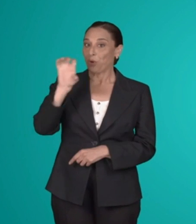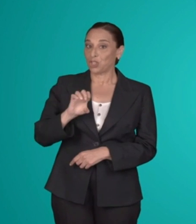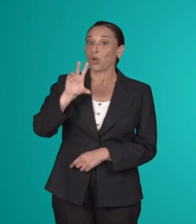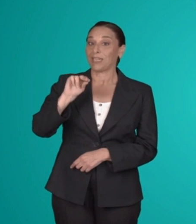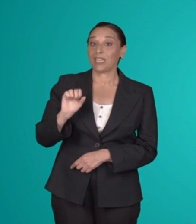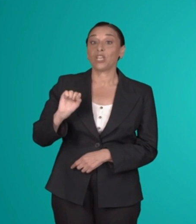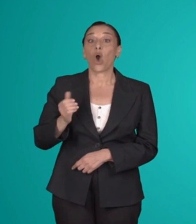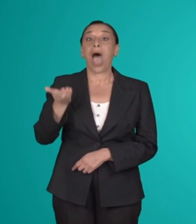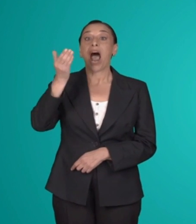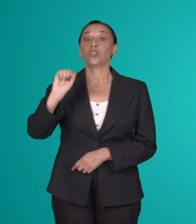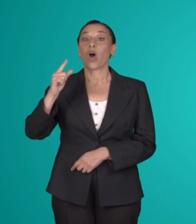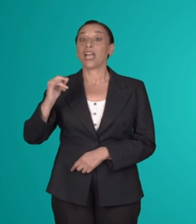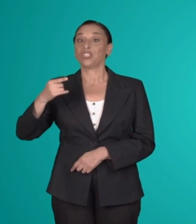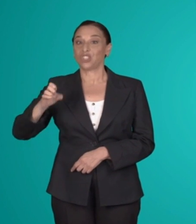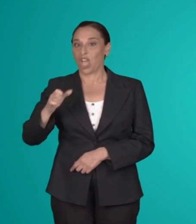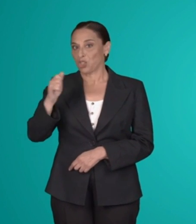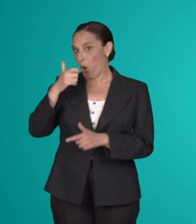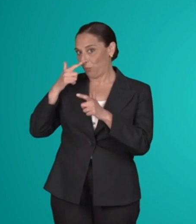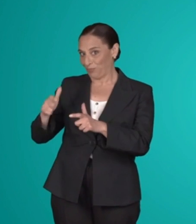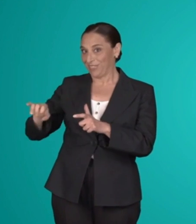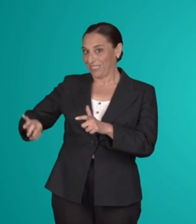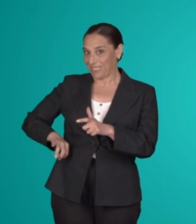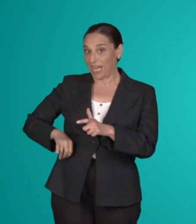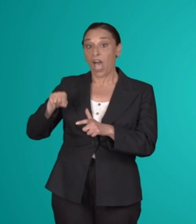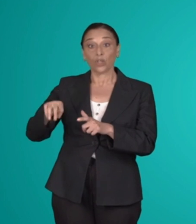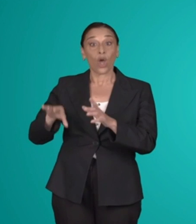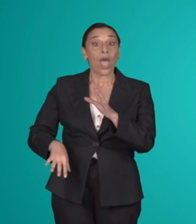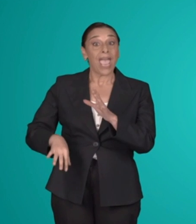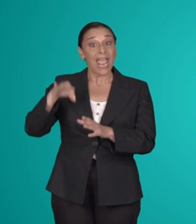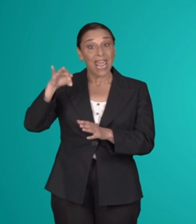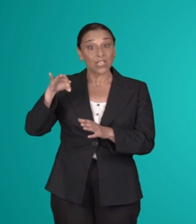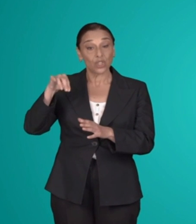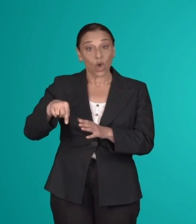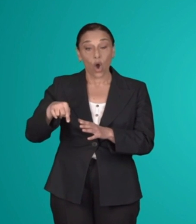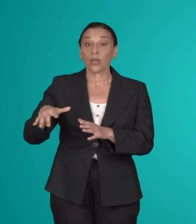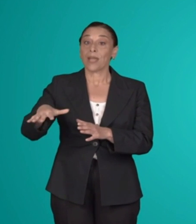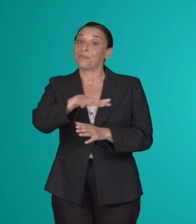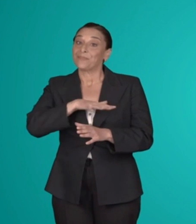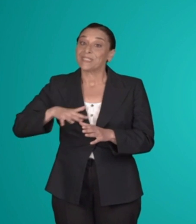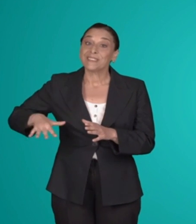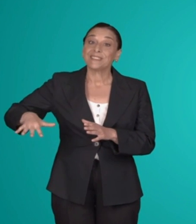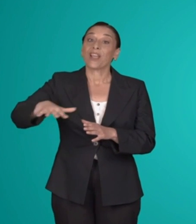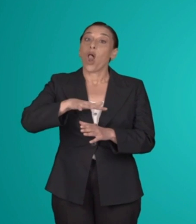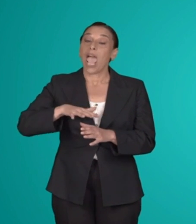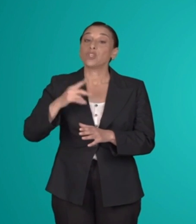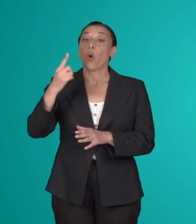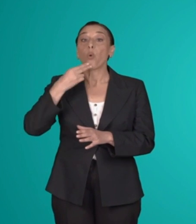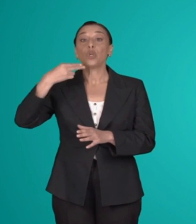Adige per il Senato, l'elezione avviene esclusivamente con metodo maggioritario in collegi